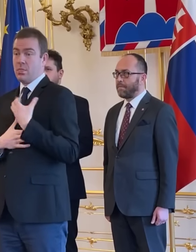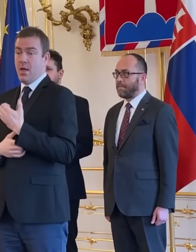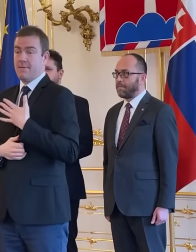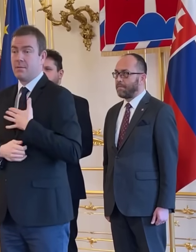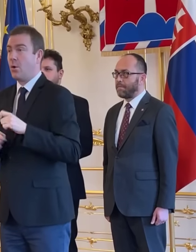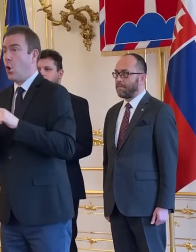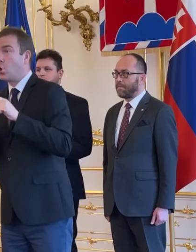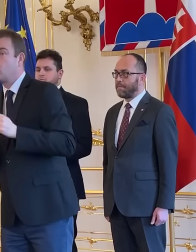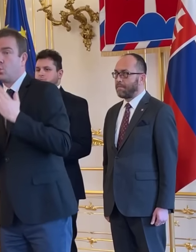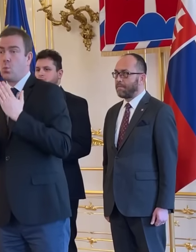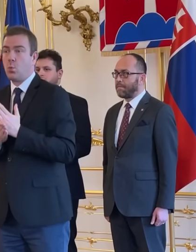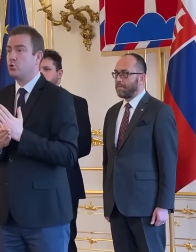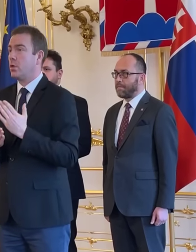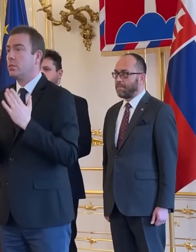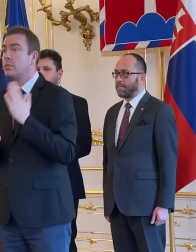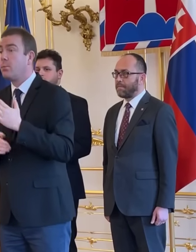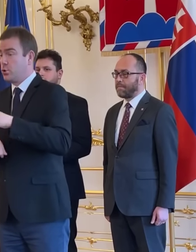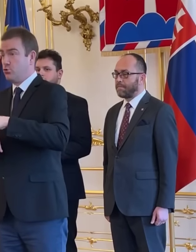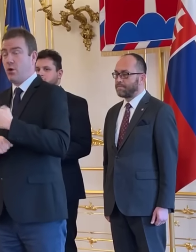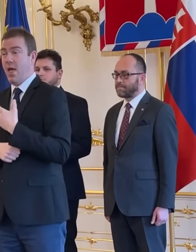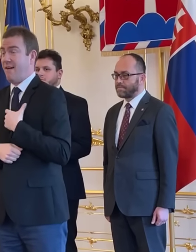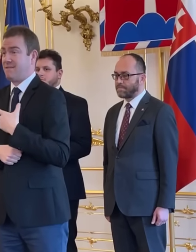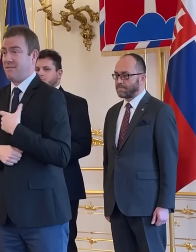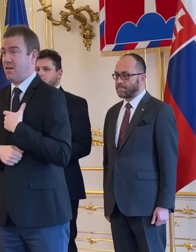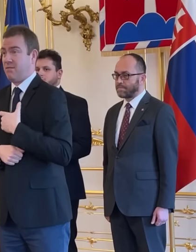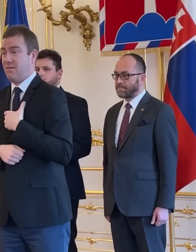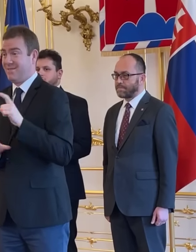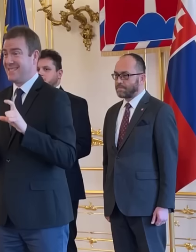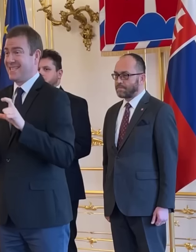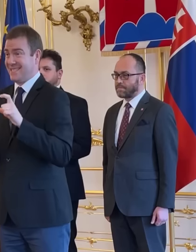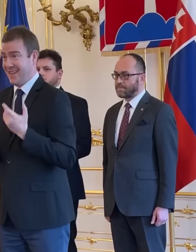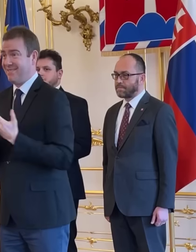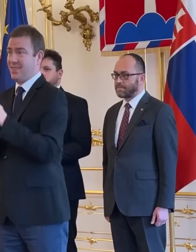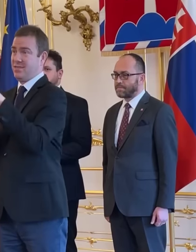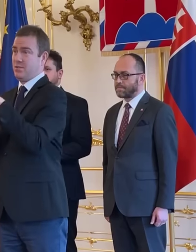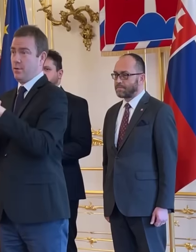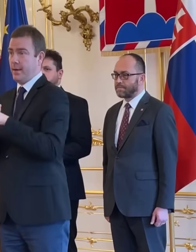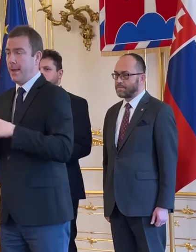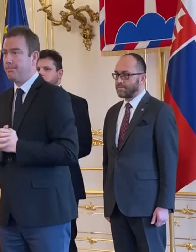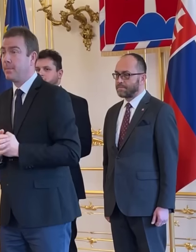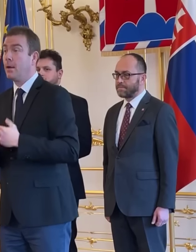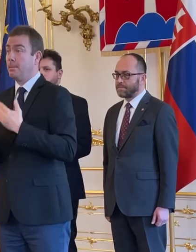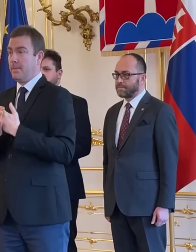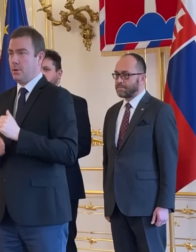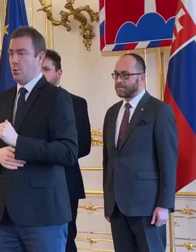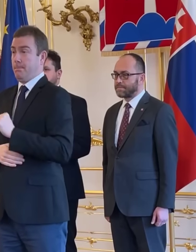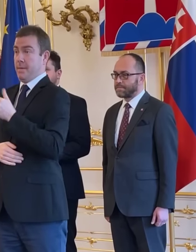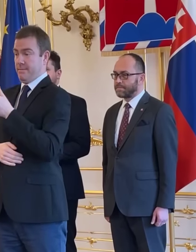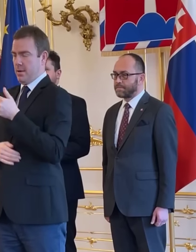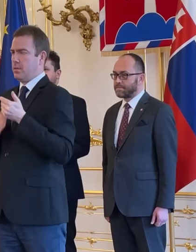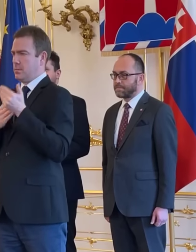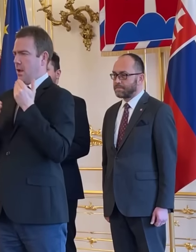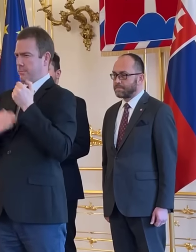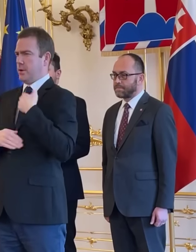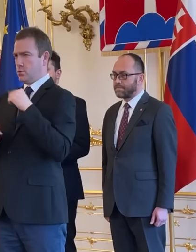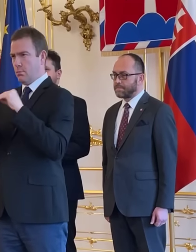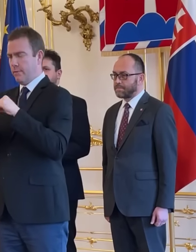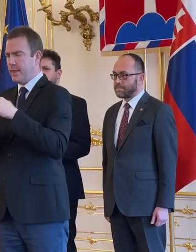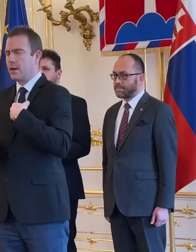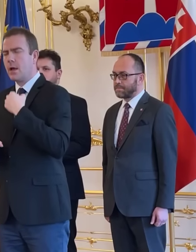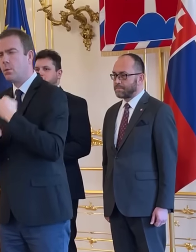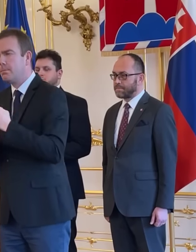čas na rozhodovanie, aby zabránili účinkom novely. Ak som v mojej prvej reakcii na schválenie zákona povedala, že urobím všetko